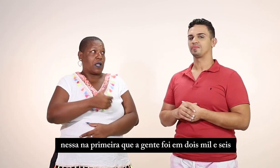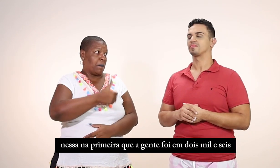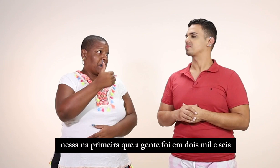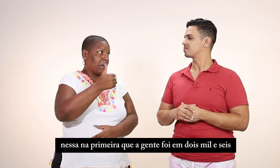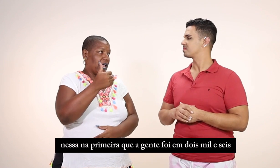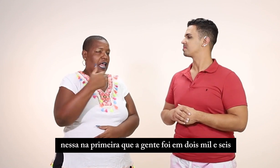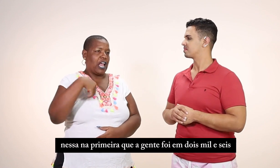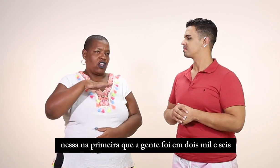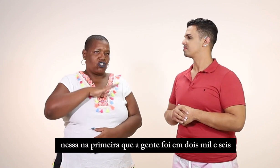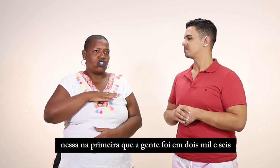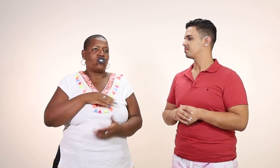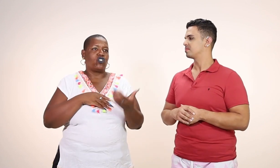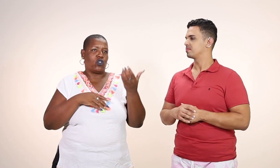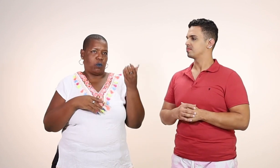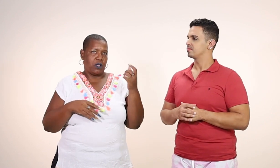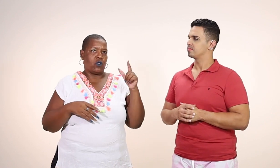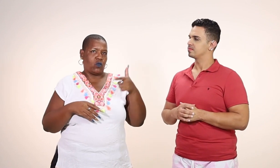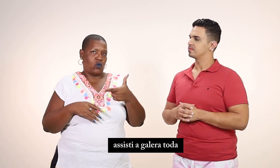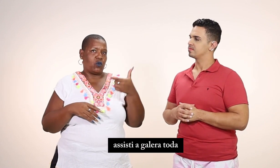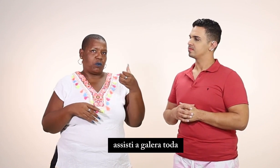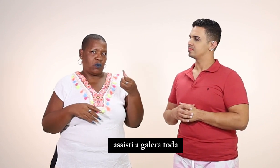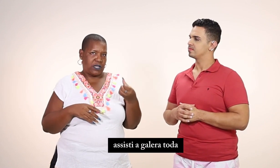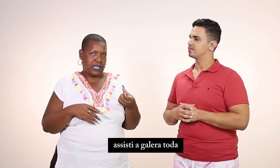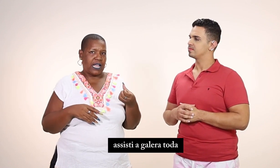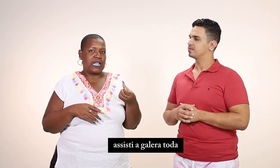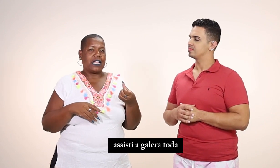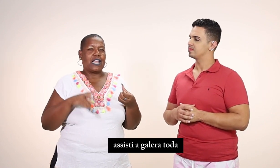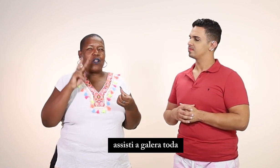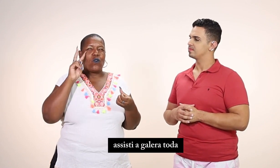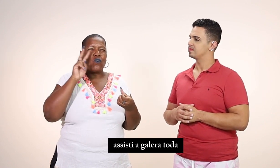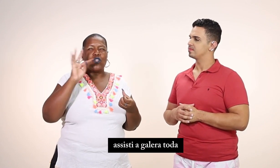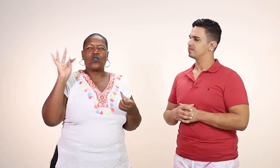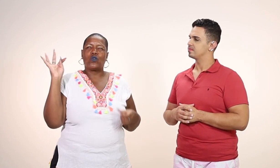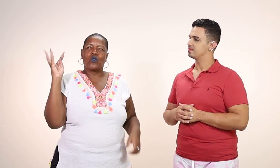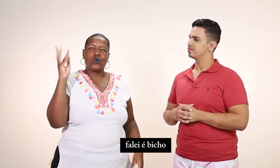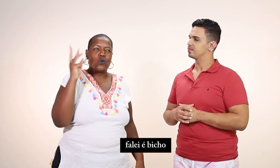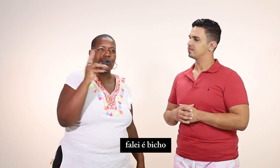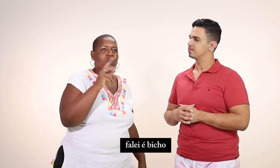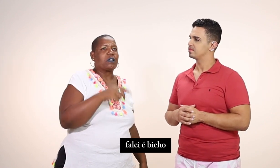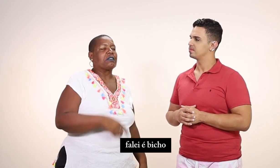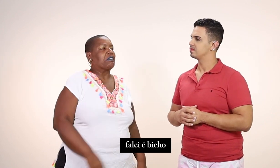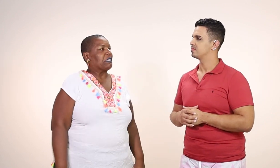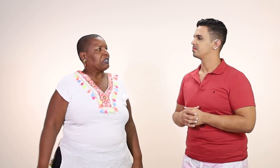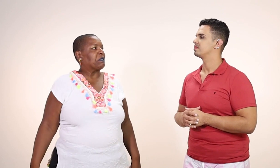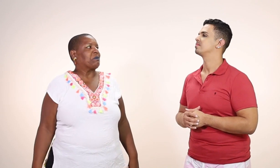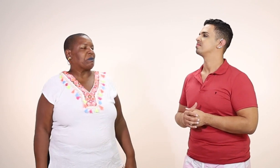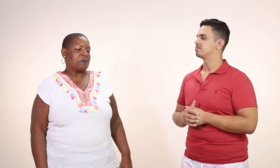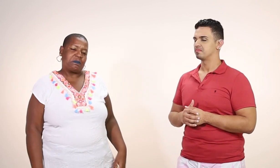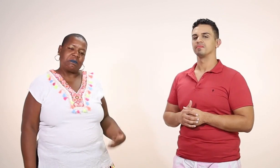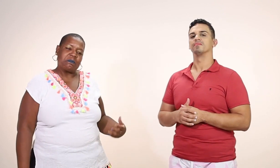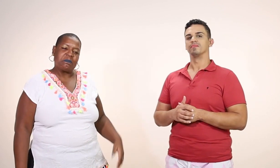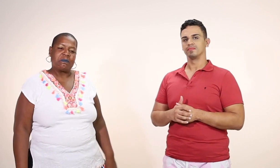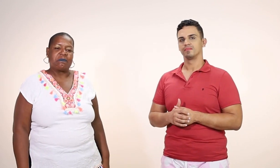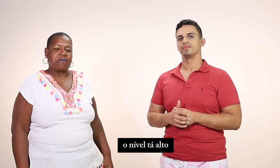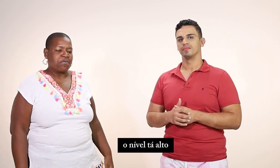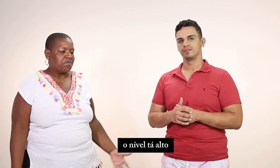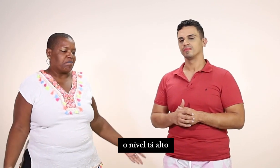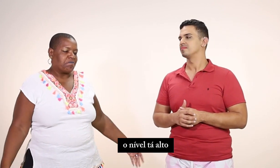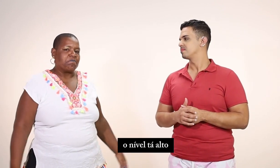gente foi em 2006, assisti a galera toda. Falei: bicho, o nível tá